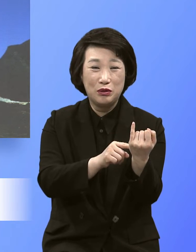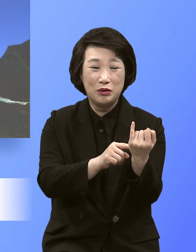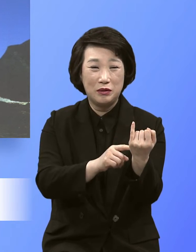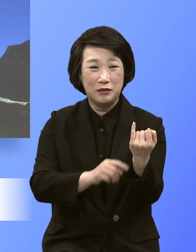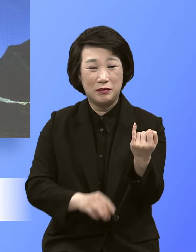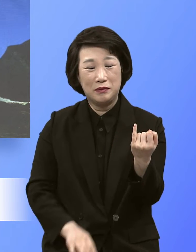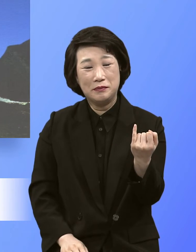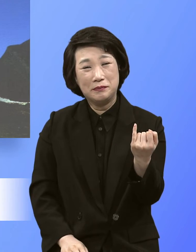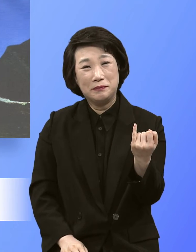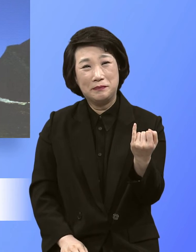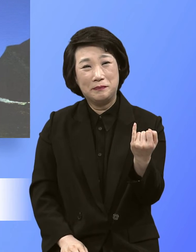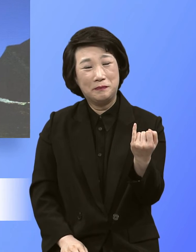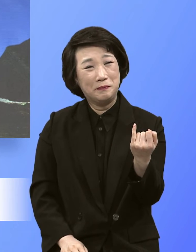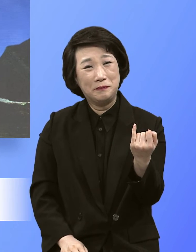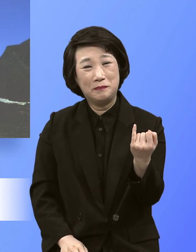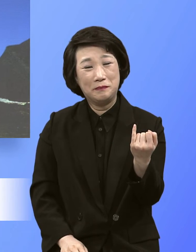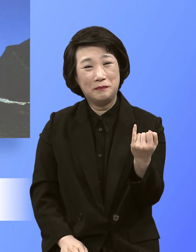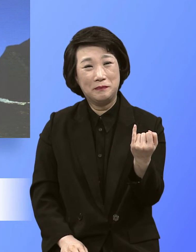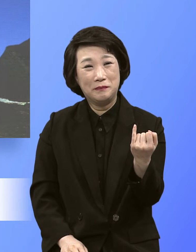참